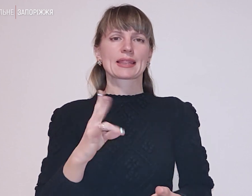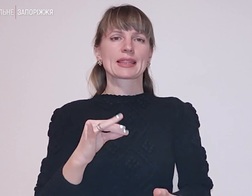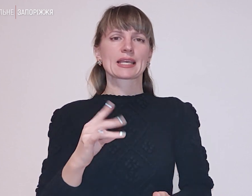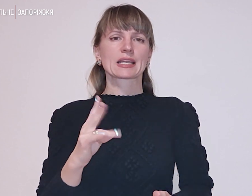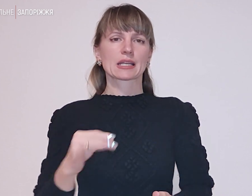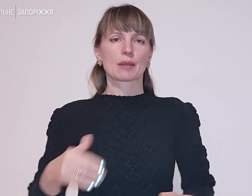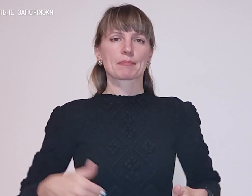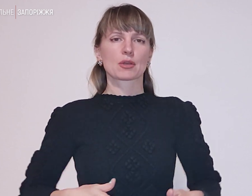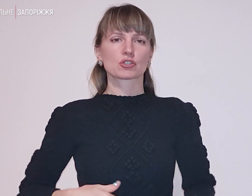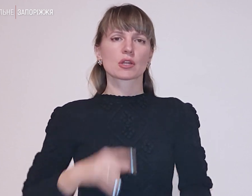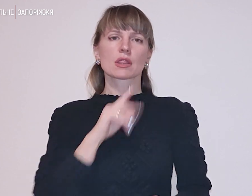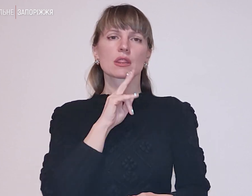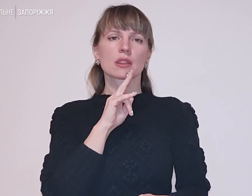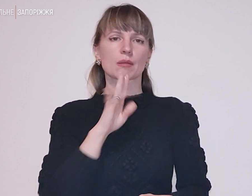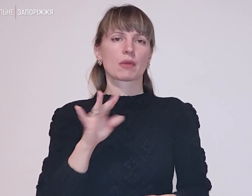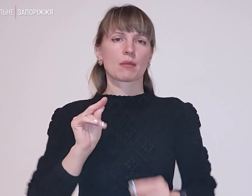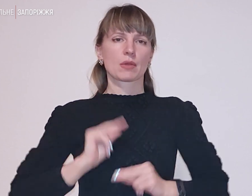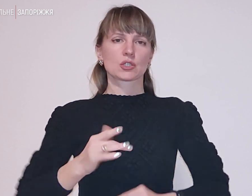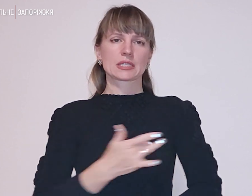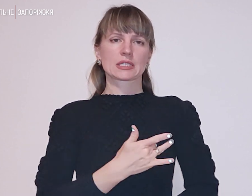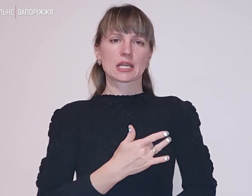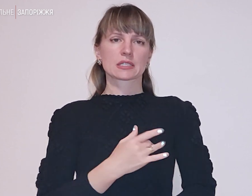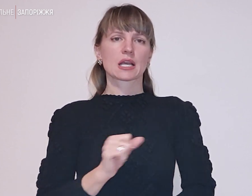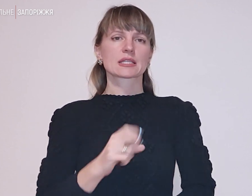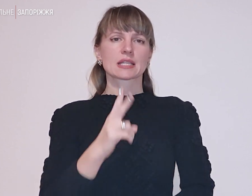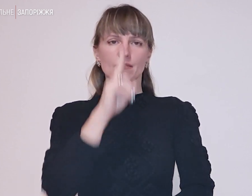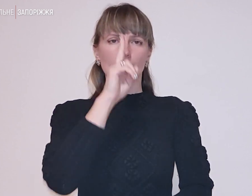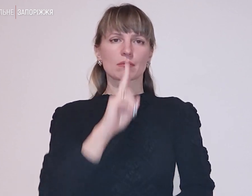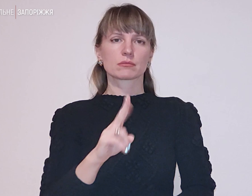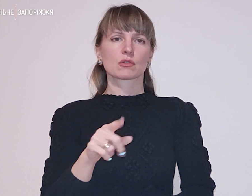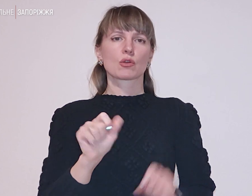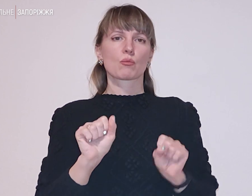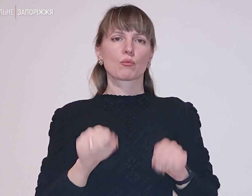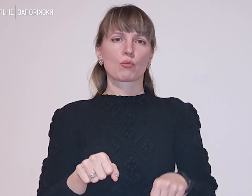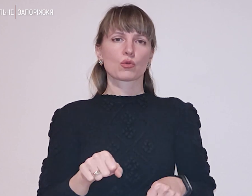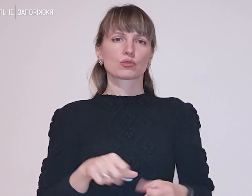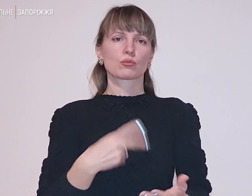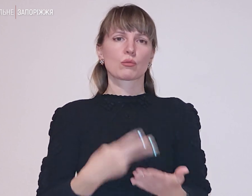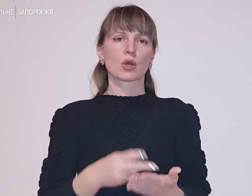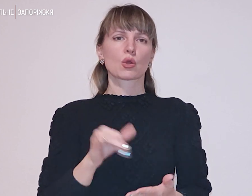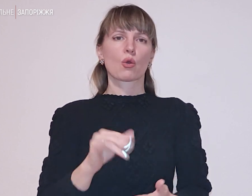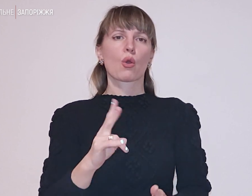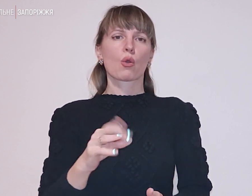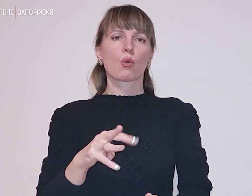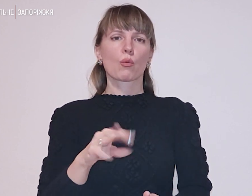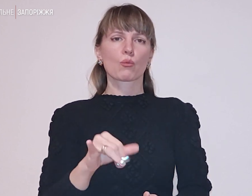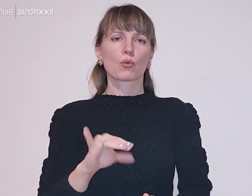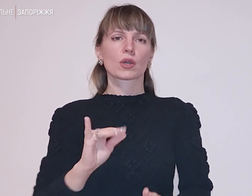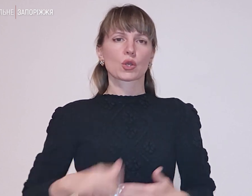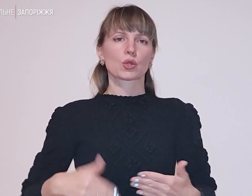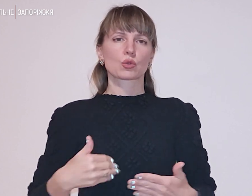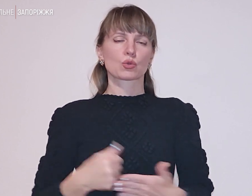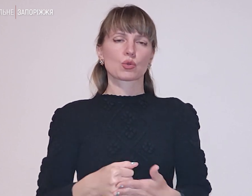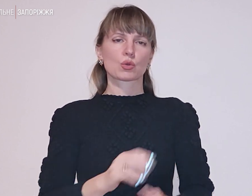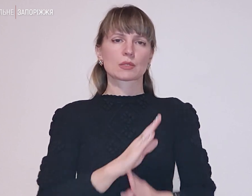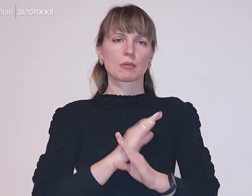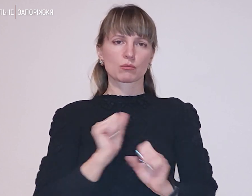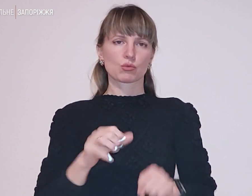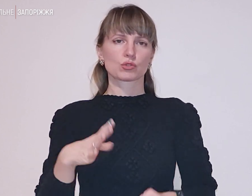печінка, неправильно працює серце. А за 2 місяці вона може впасти у кому і навіть аж до летального випадку. Ми